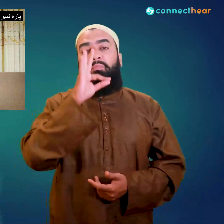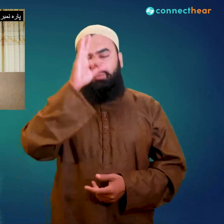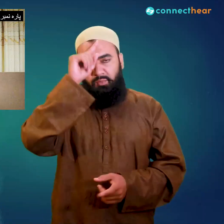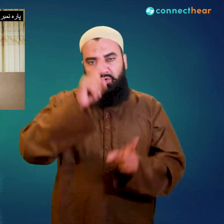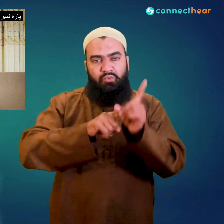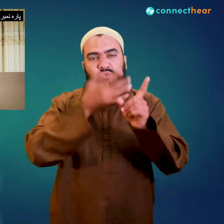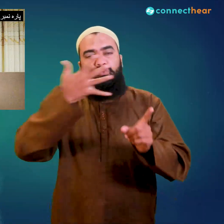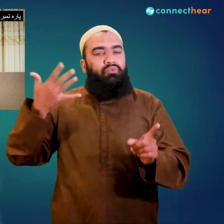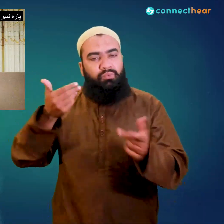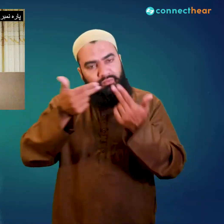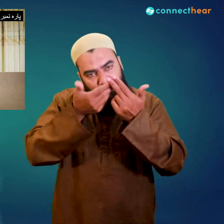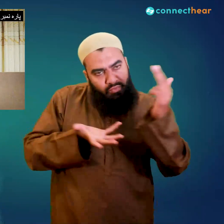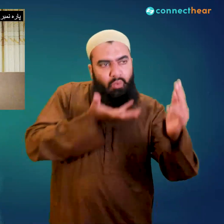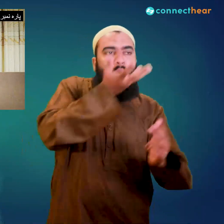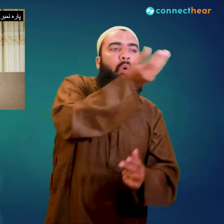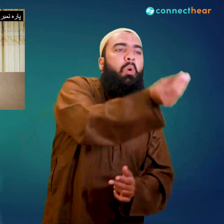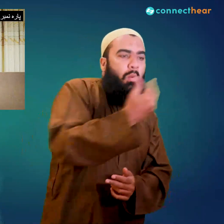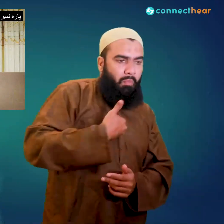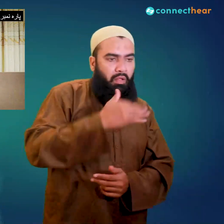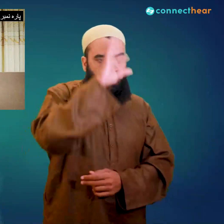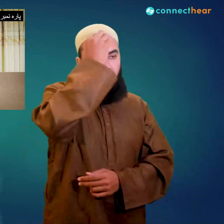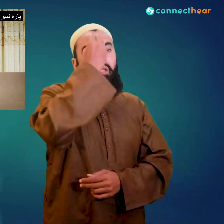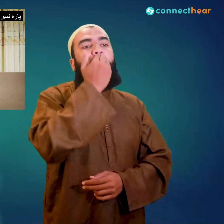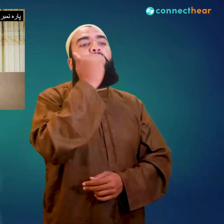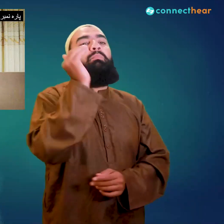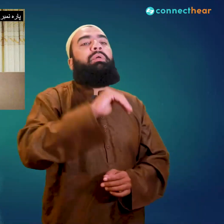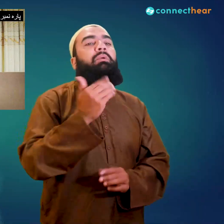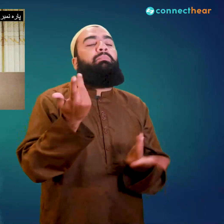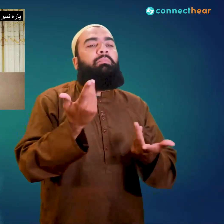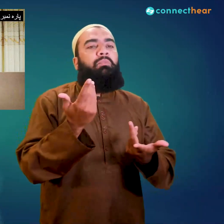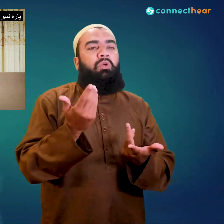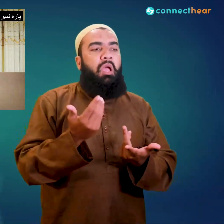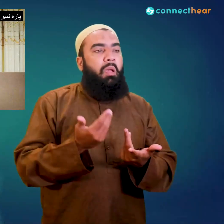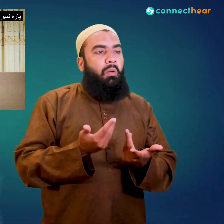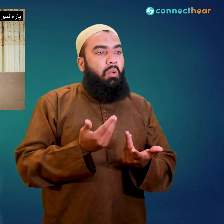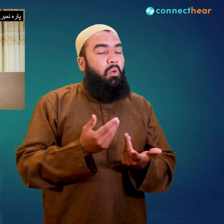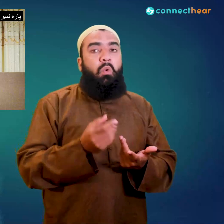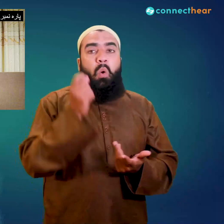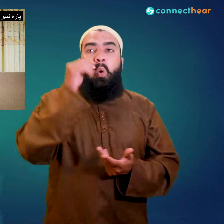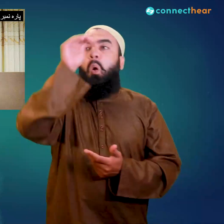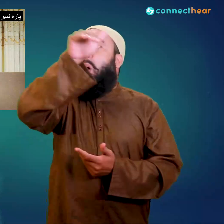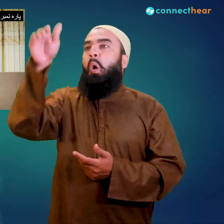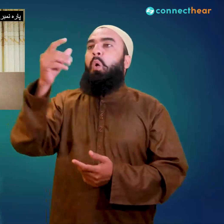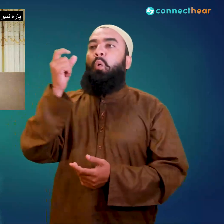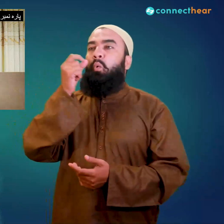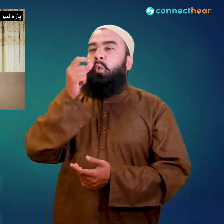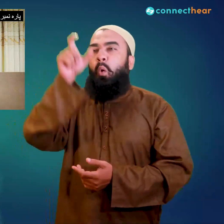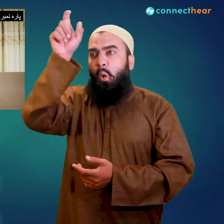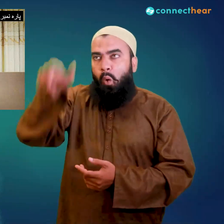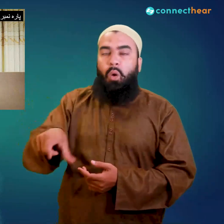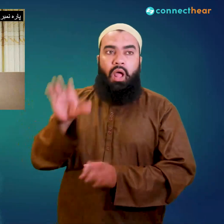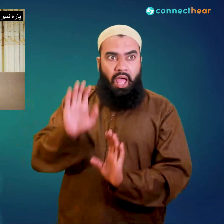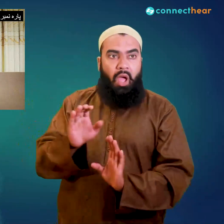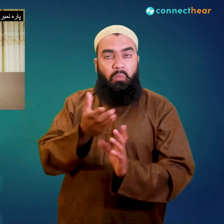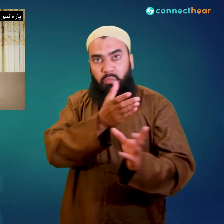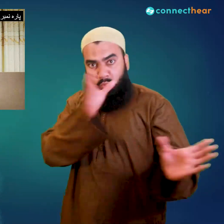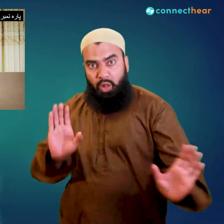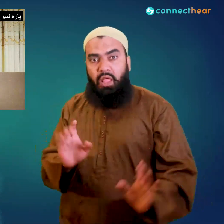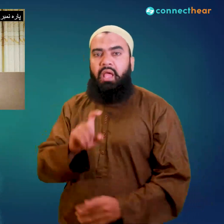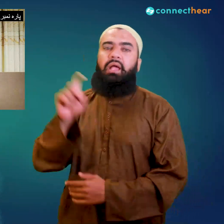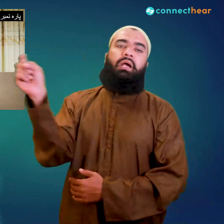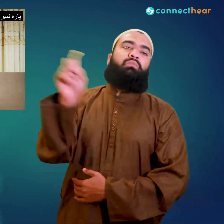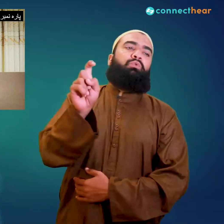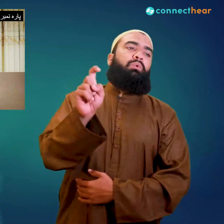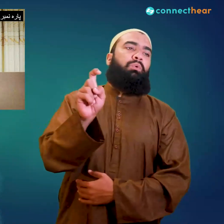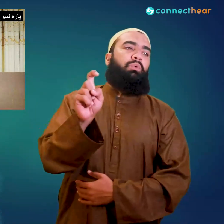اور قحط سے بچنے کی جو تدبیر تھی، انتظام تھا، اس کے لیے اپنے آپ کو پیش کیا اور اس کی تسلی کے لیے